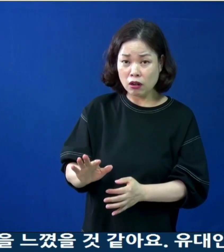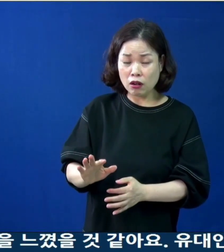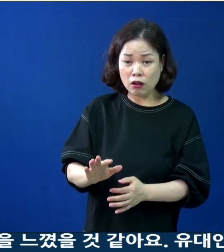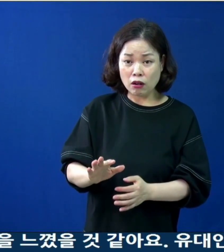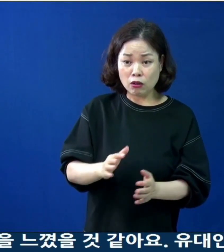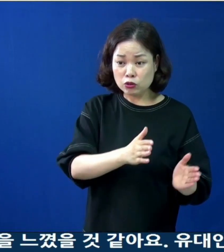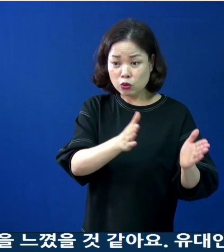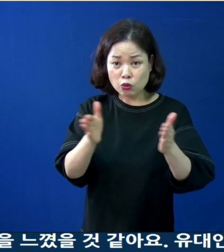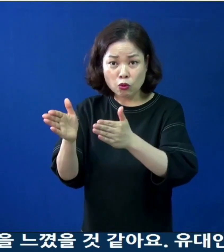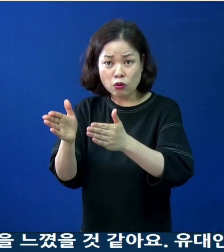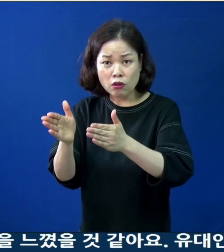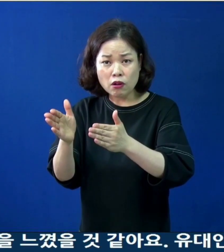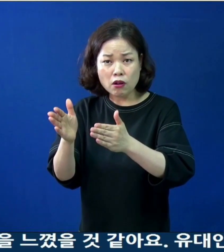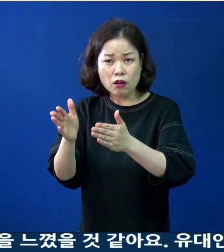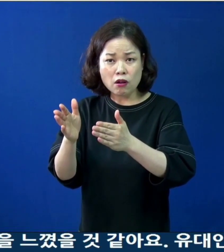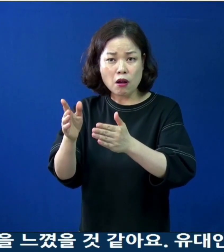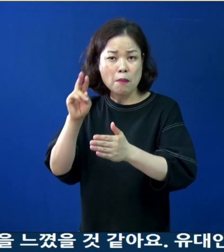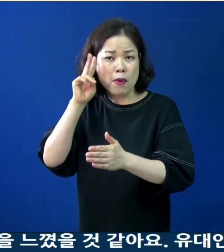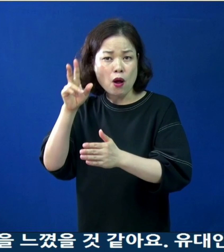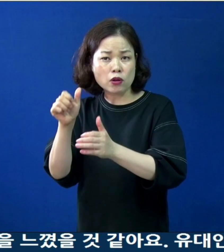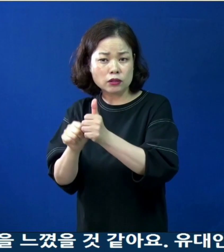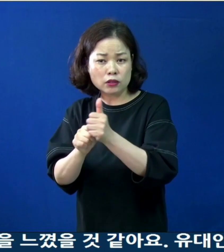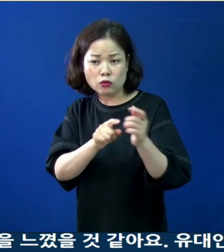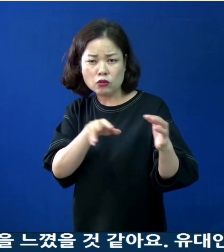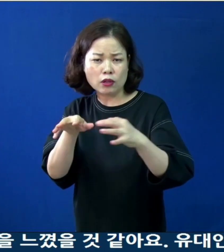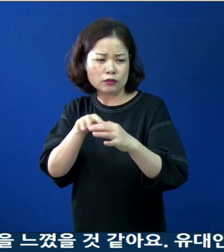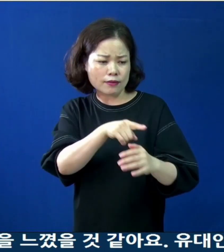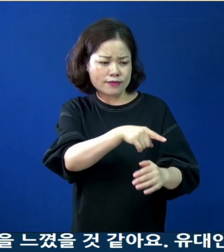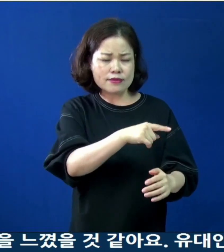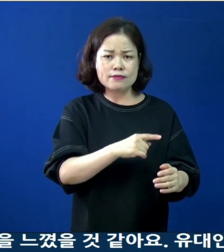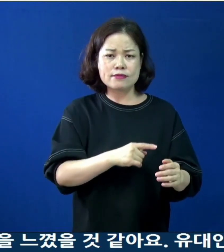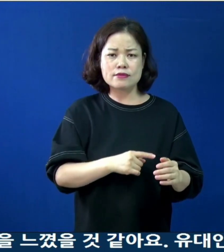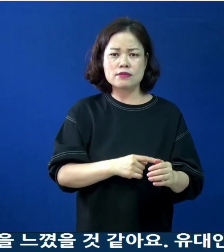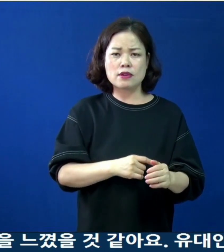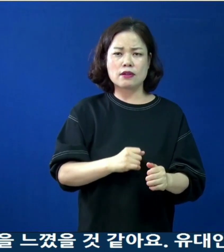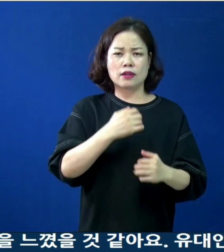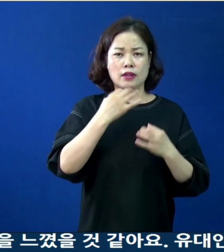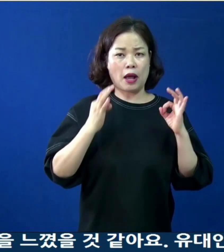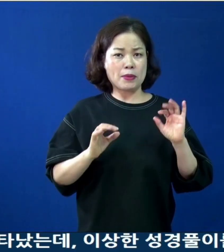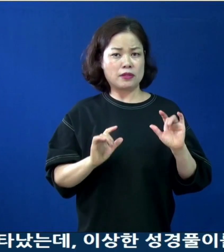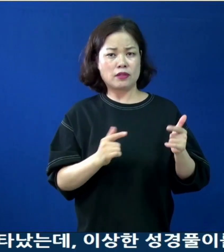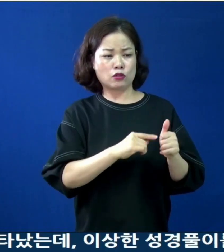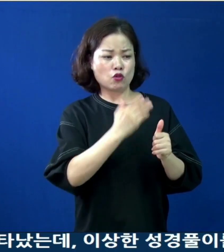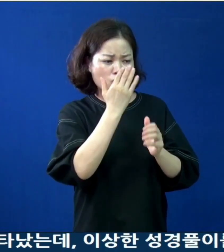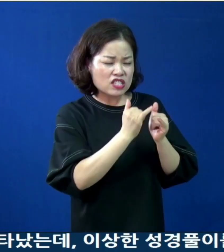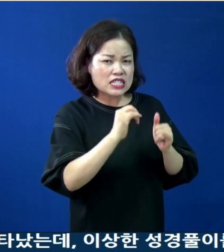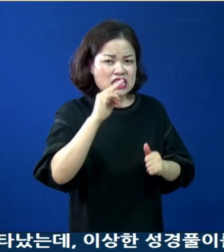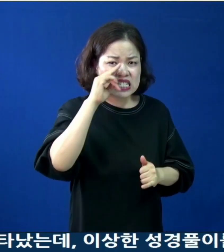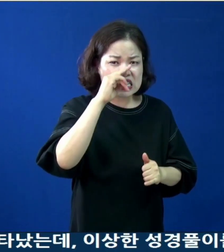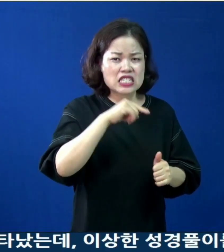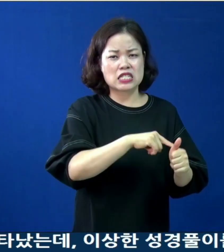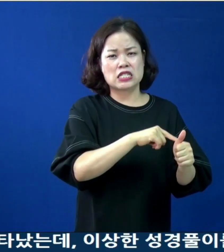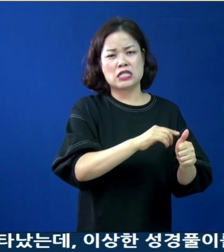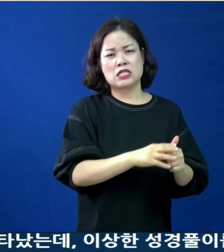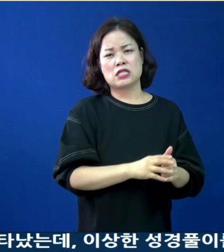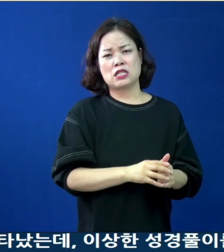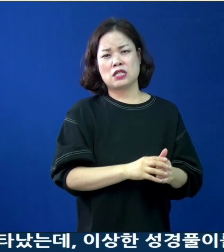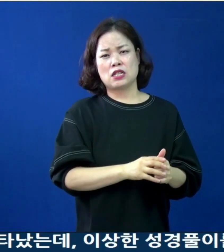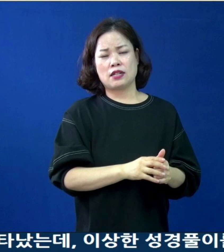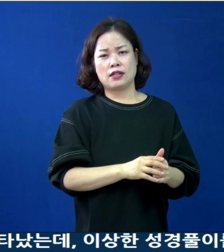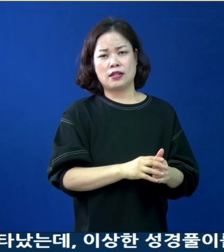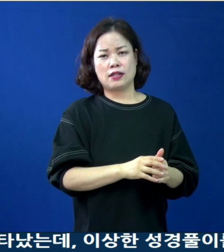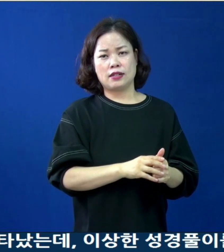글로 가는 거야. 이러니까 가만히 있지 않았던 거죠. 자, 5절을 보면 이 유대인들이 시기하여